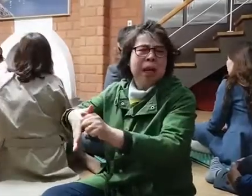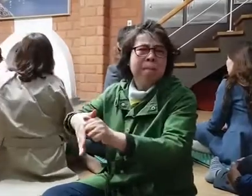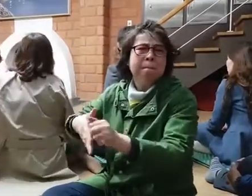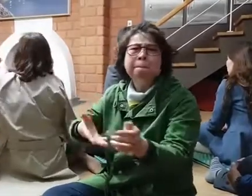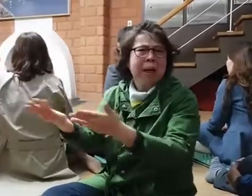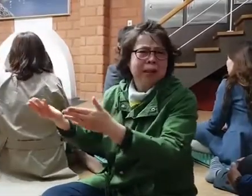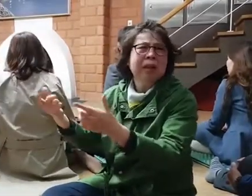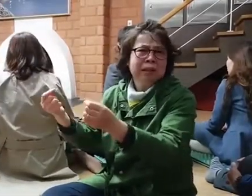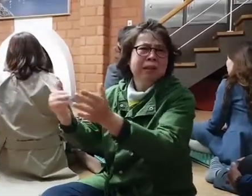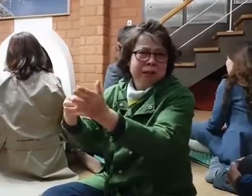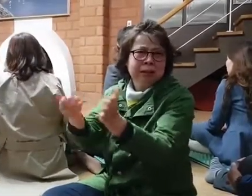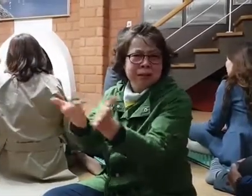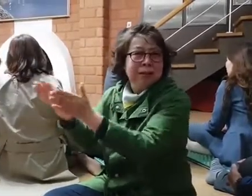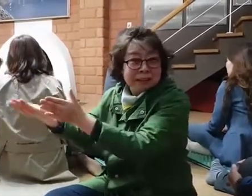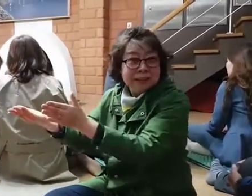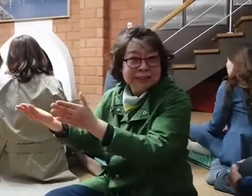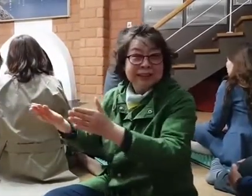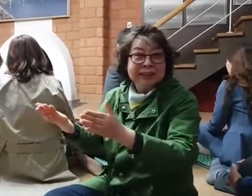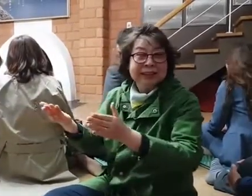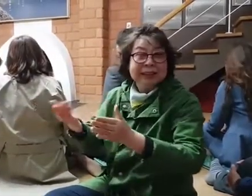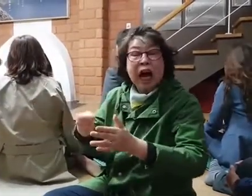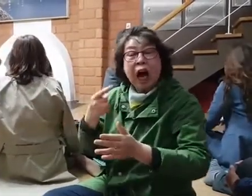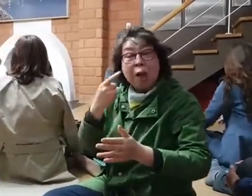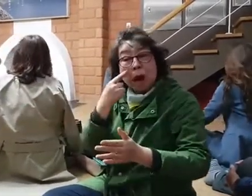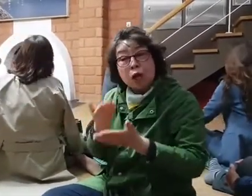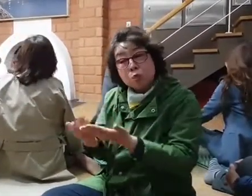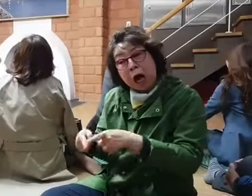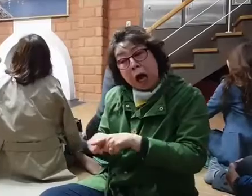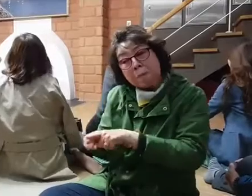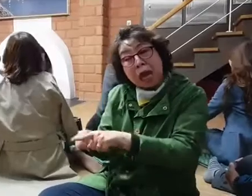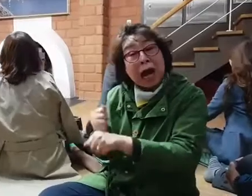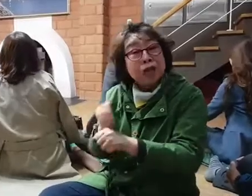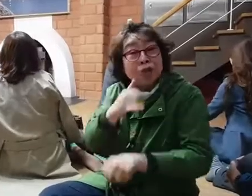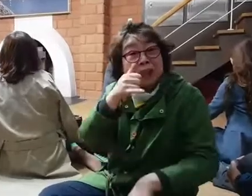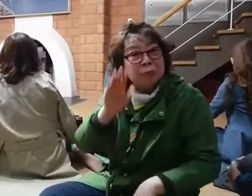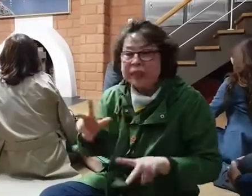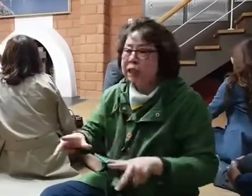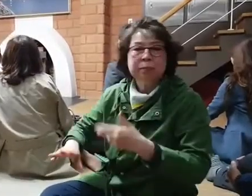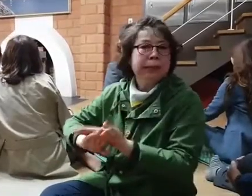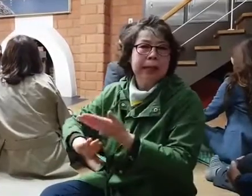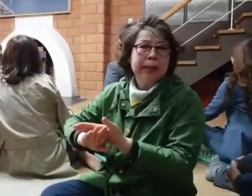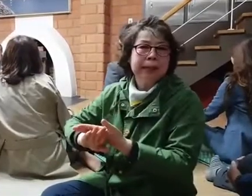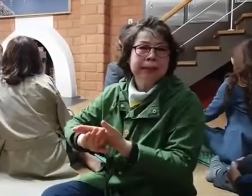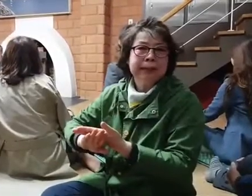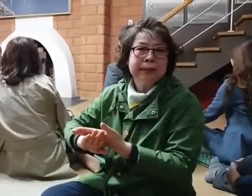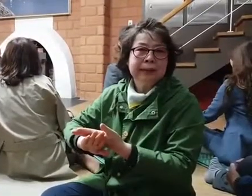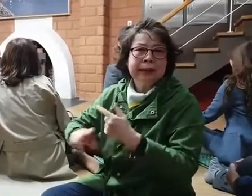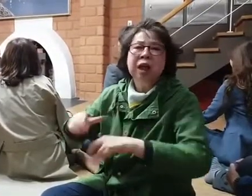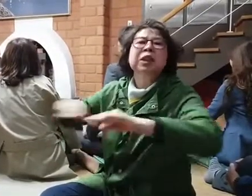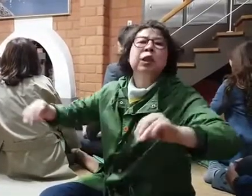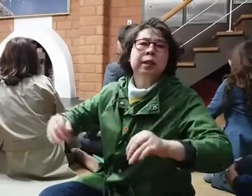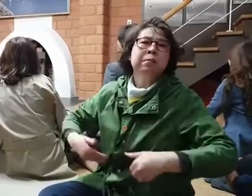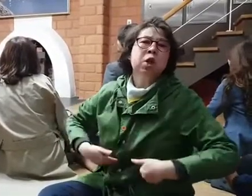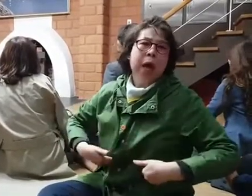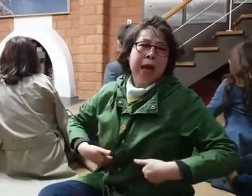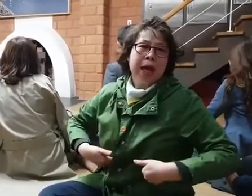그러니까 처단된 거고 그런 걸 봐주면서 같이 할 때도 있었지만 이제는 아니다 할 때는 정리를 해야